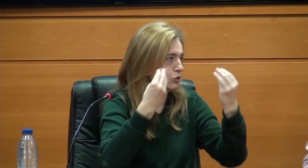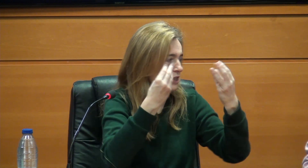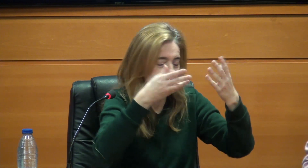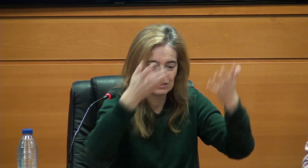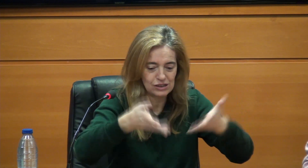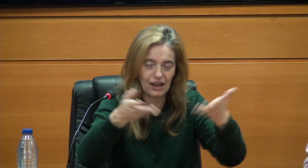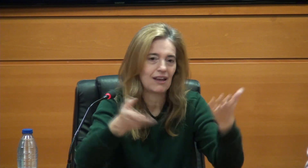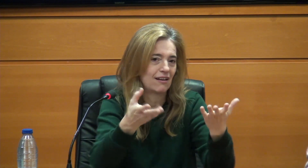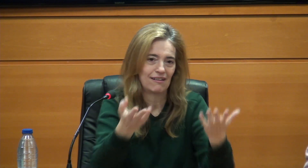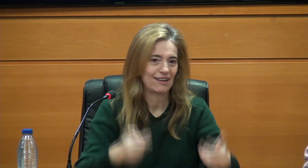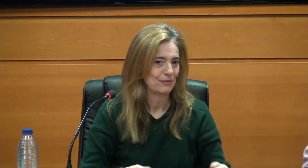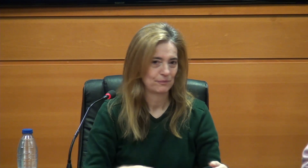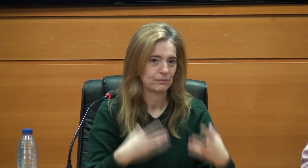si se nos van ocurriendo